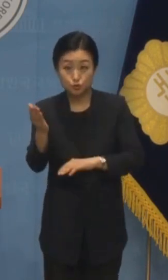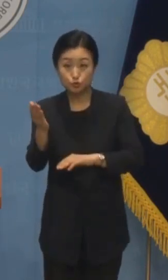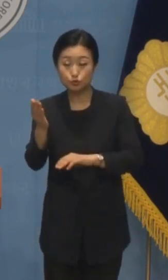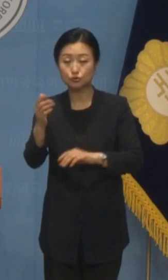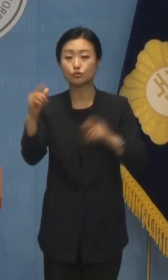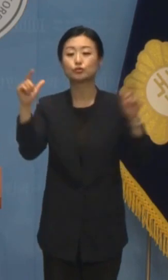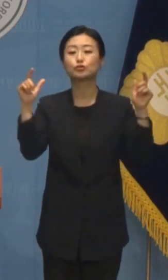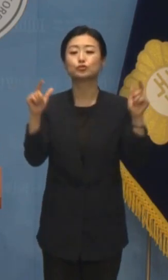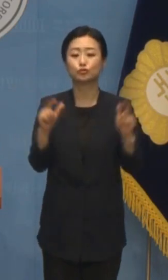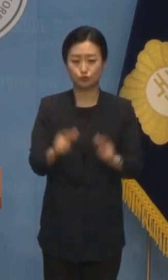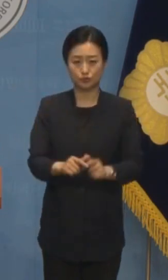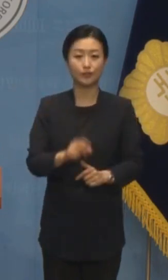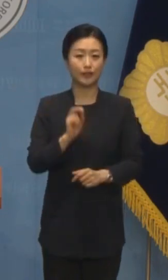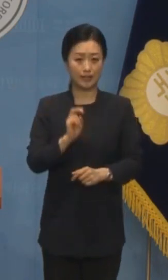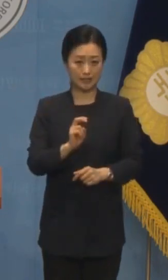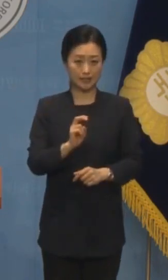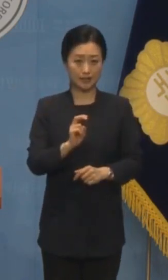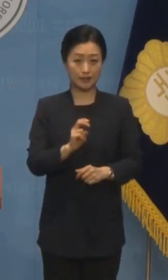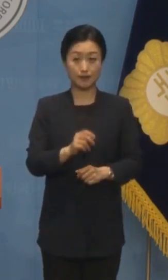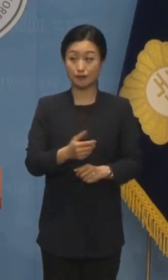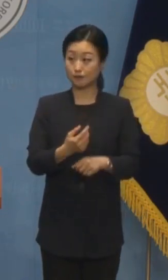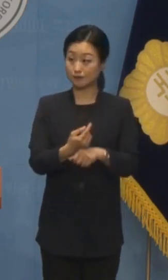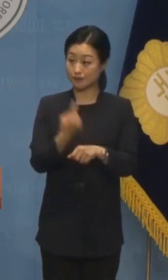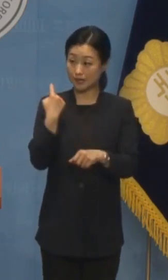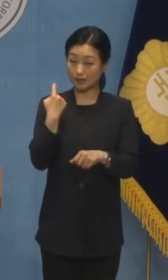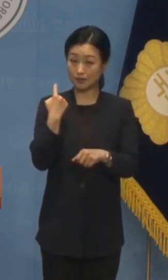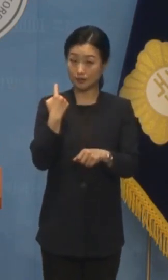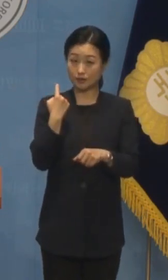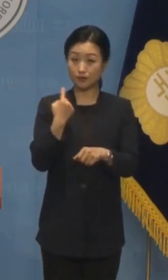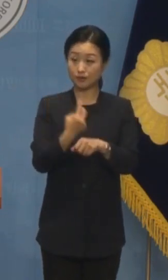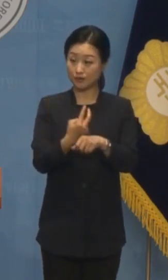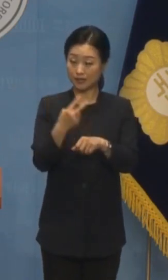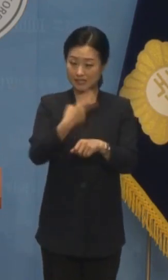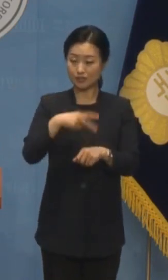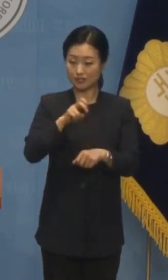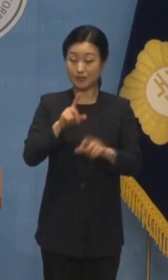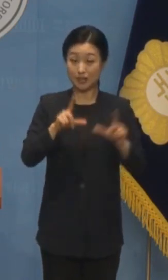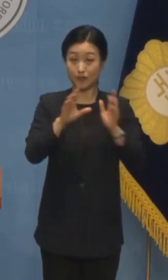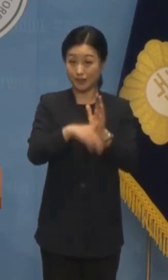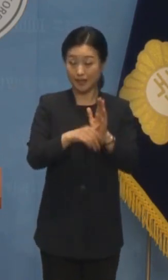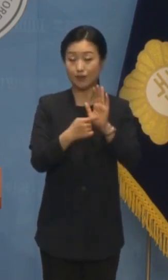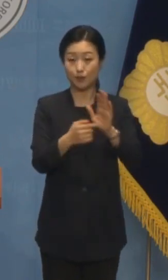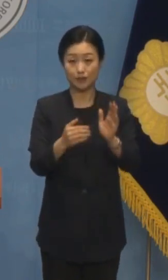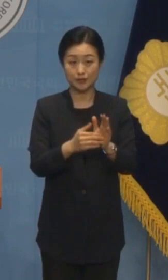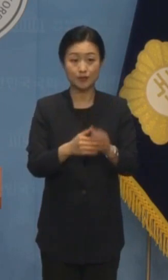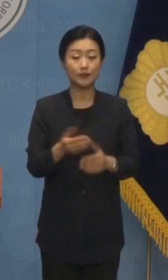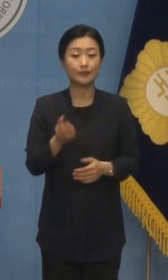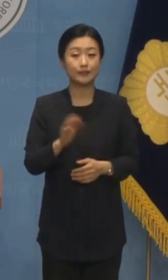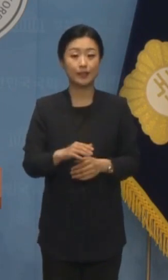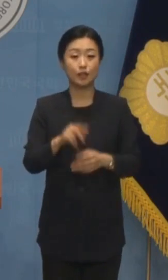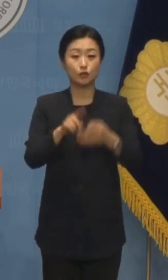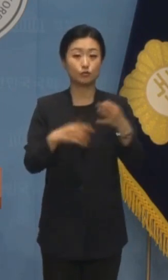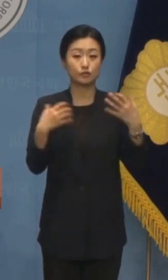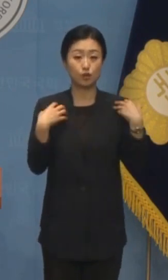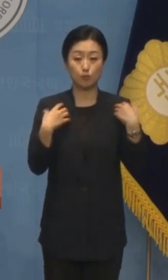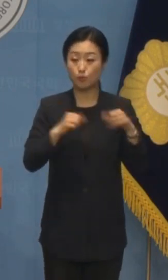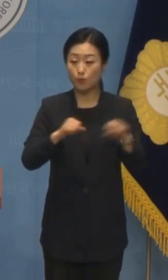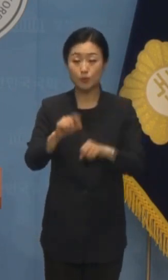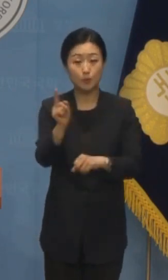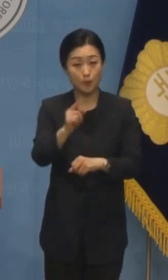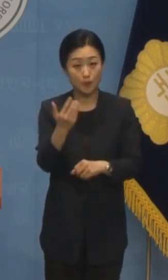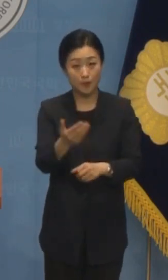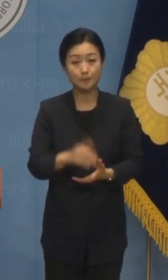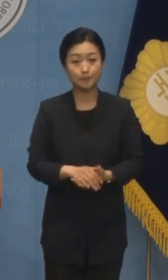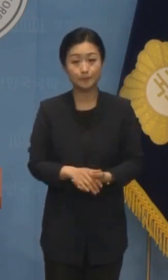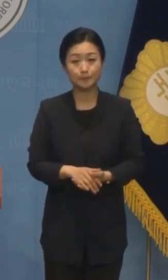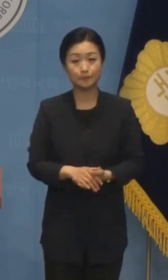감소가 발생할 것이라고 이미 지난 2021년도에 경고했습니다. 그런데 윤석열 정부 어떻게 대응하고